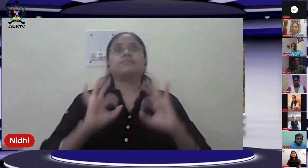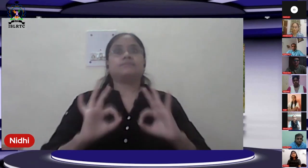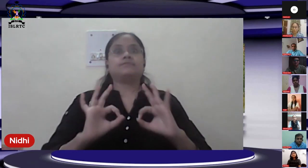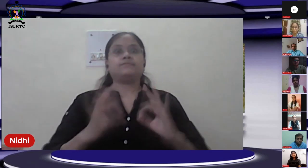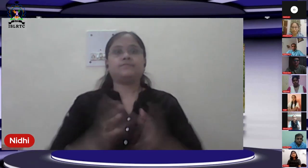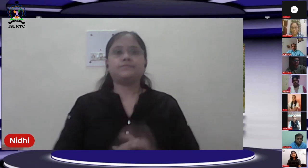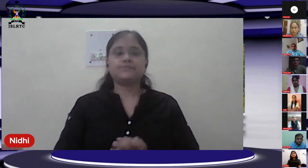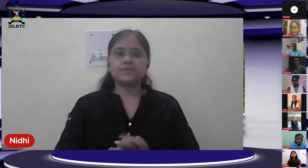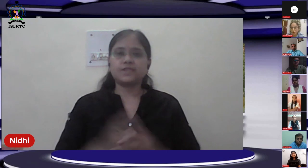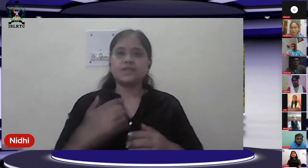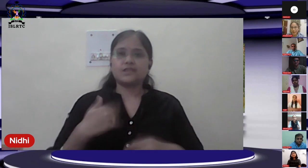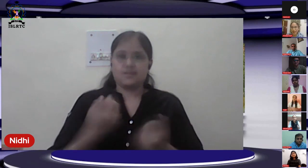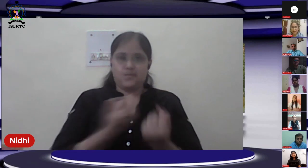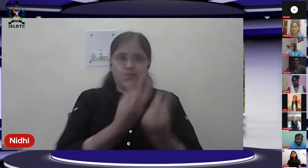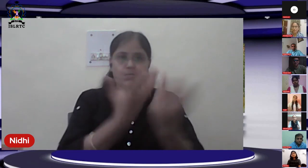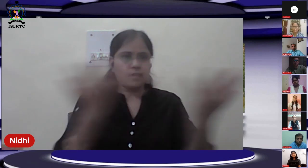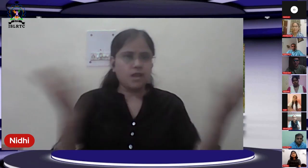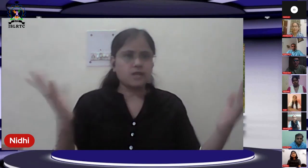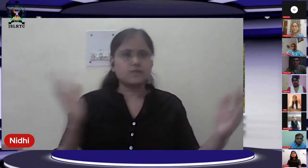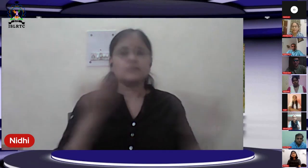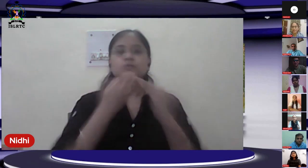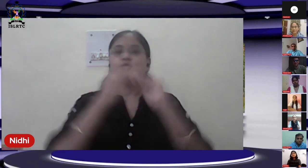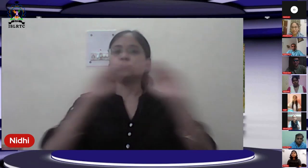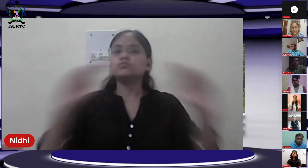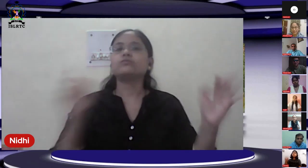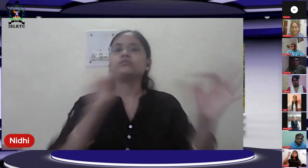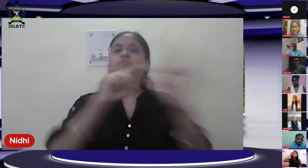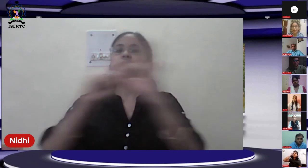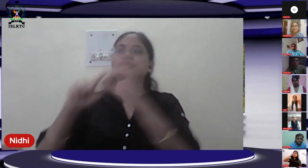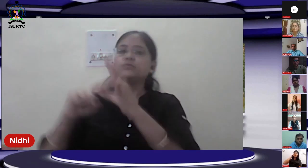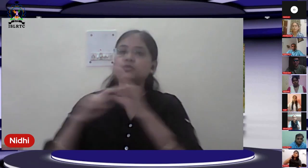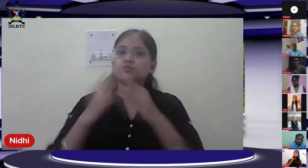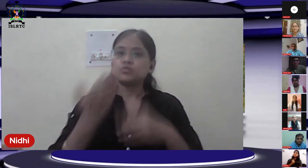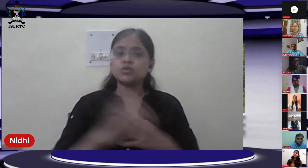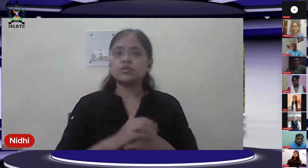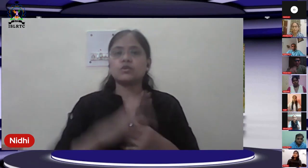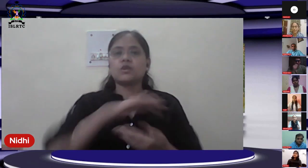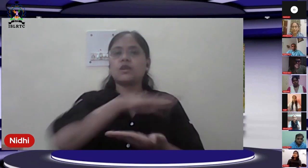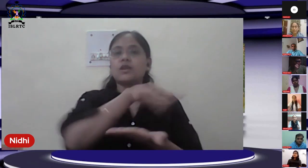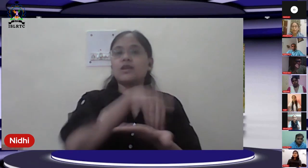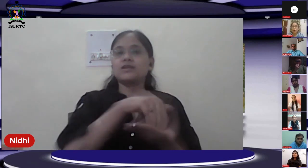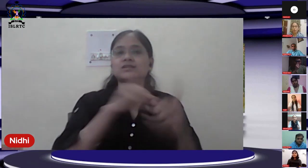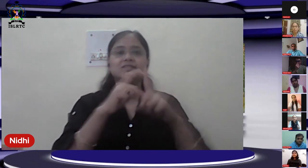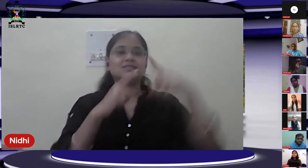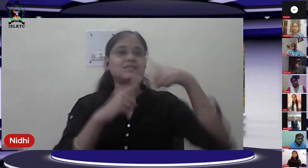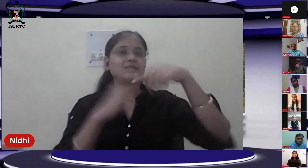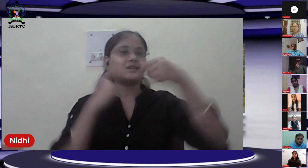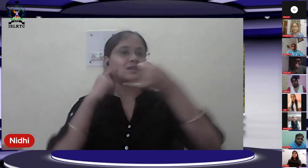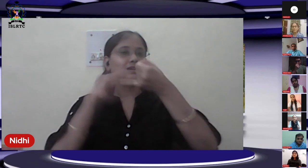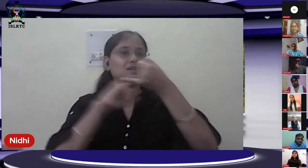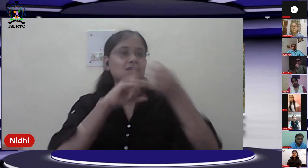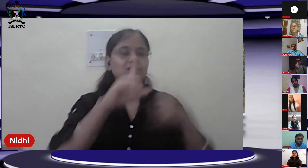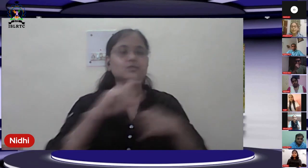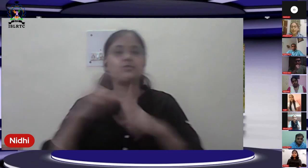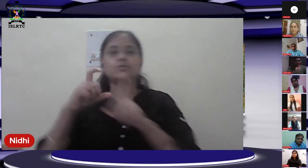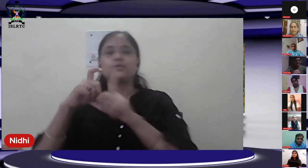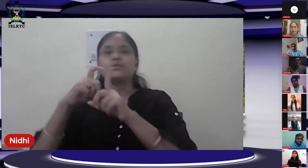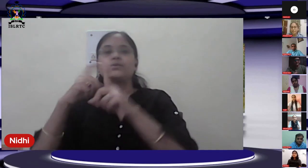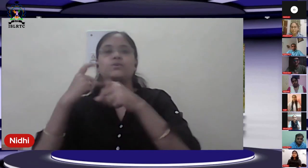स्टूडेंट जुड़े हुए हैं आज, हमारे SLRTC के, DTISL और डिस्ली बैच के। और जैसे कि अभी हम अभी